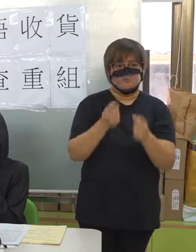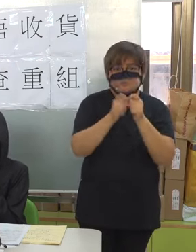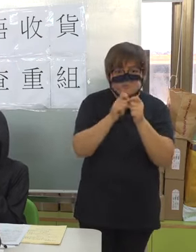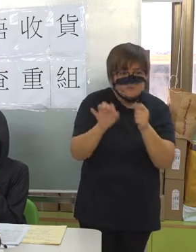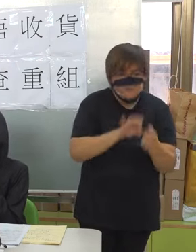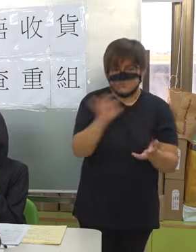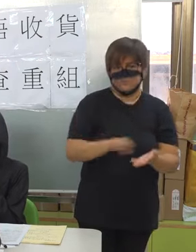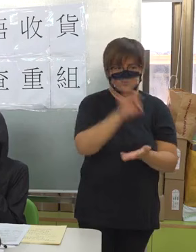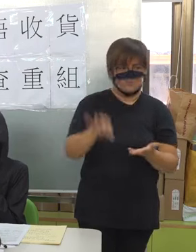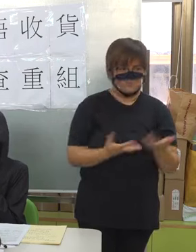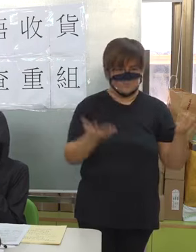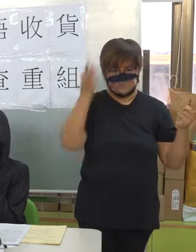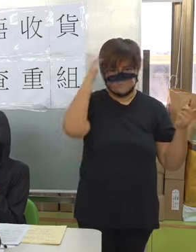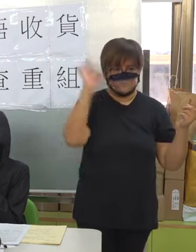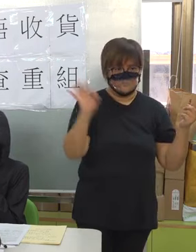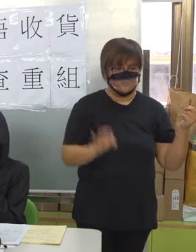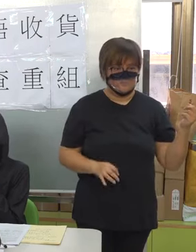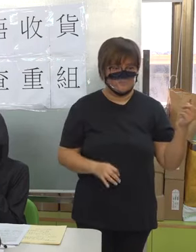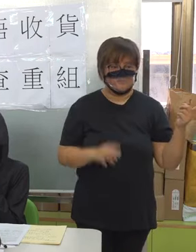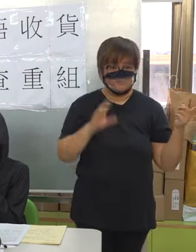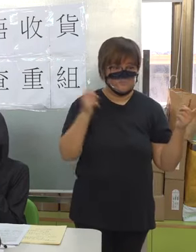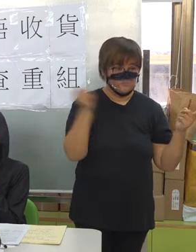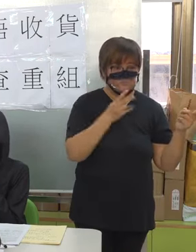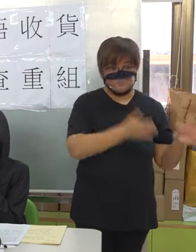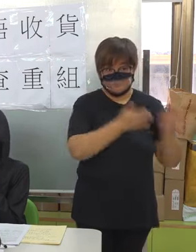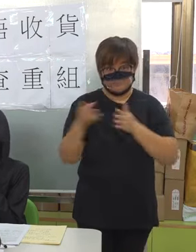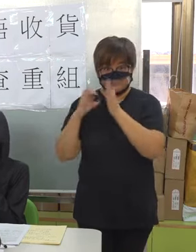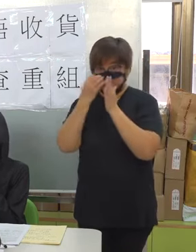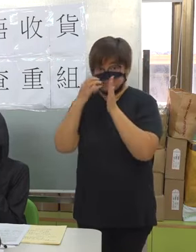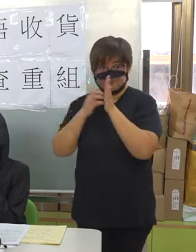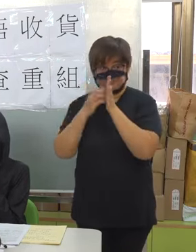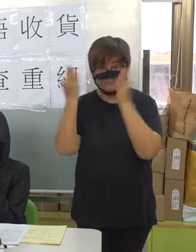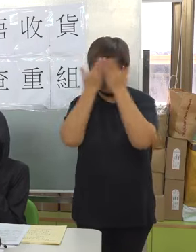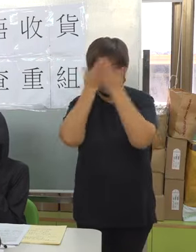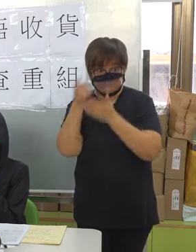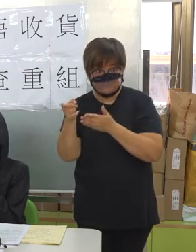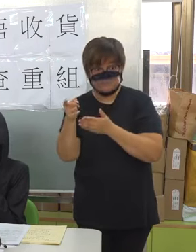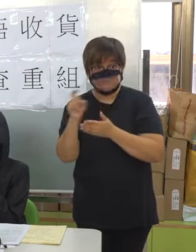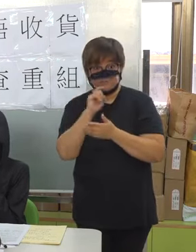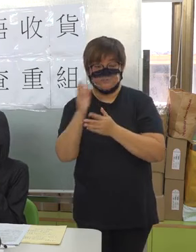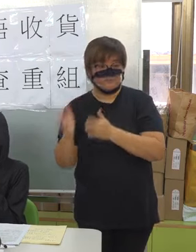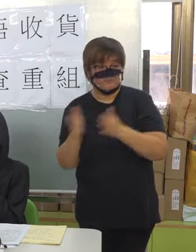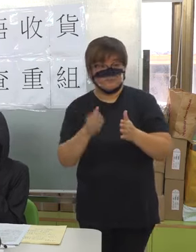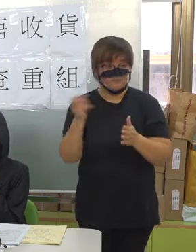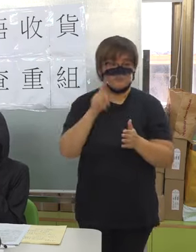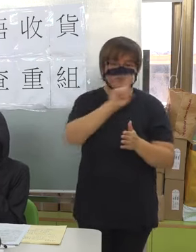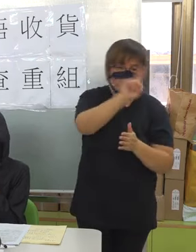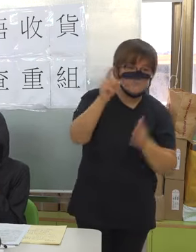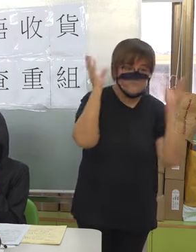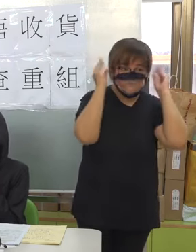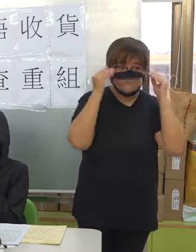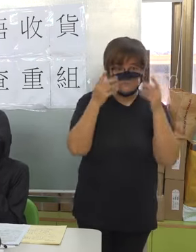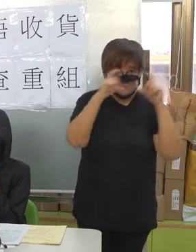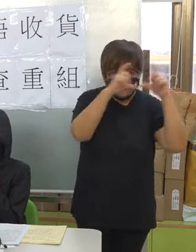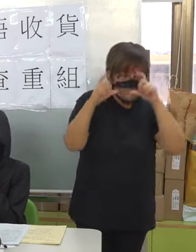港台嘅新聞，又或者早前嘅片段，都係明顯見到有警務人員啦同白衣人係搭曬膊頭嘅喎。咁點解